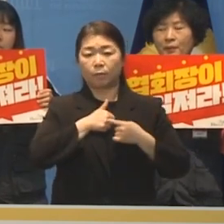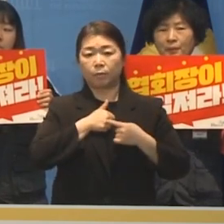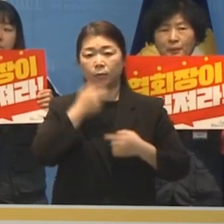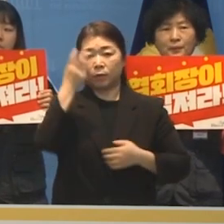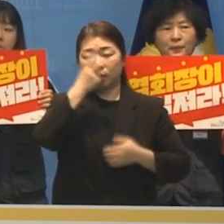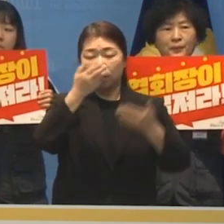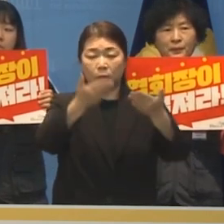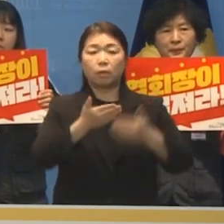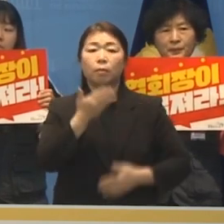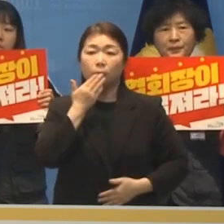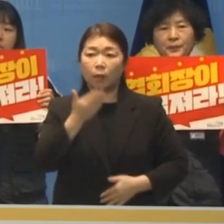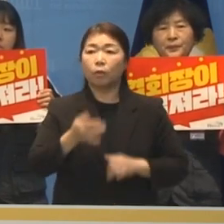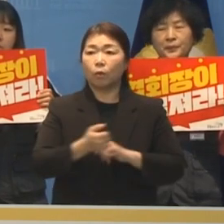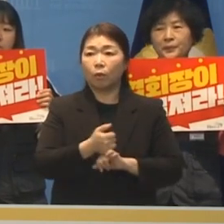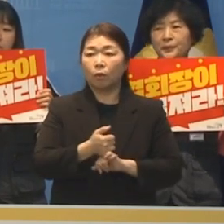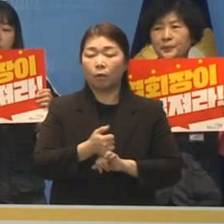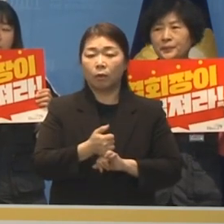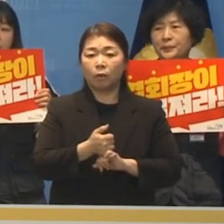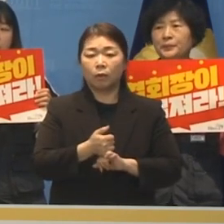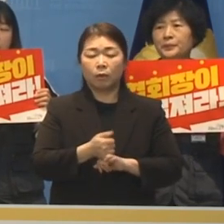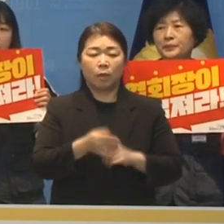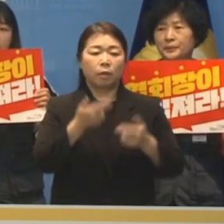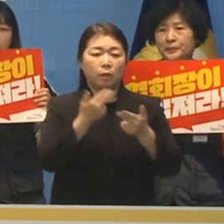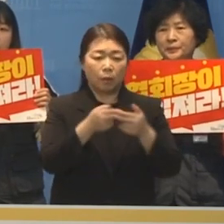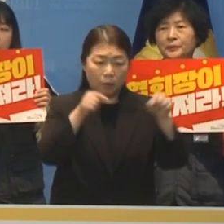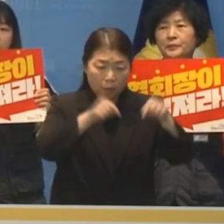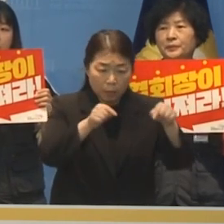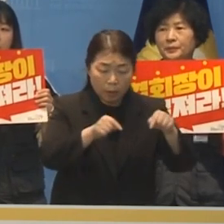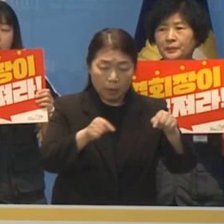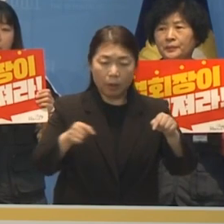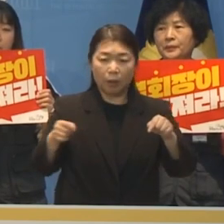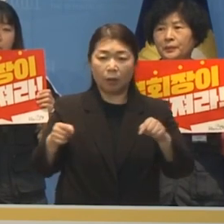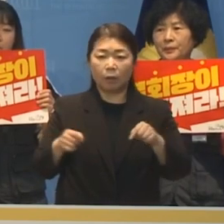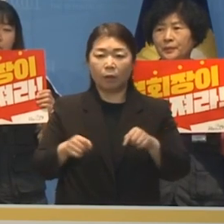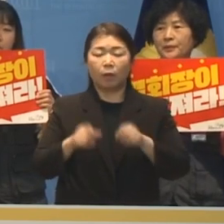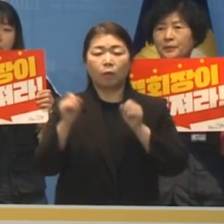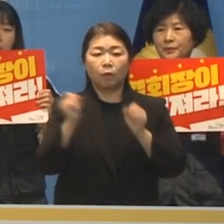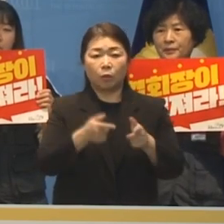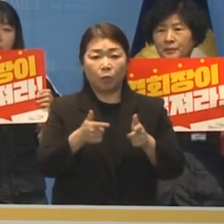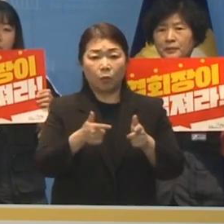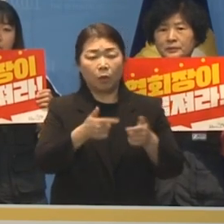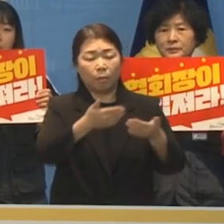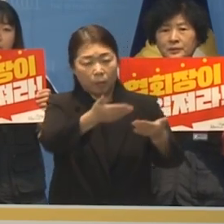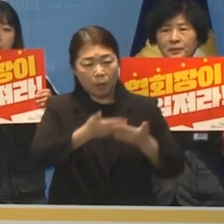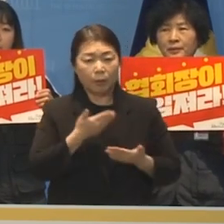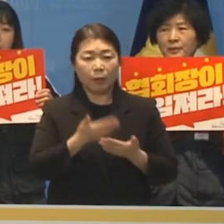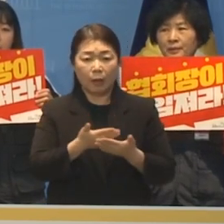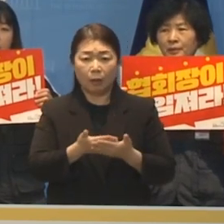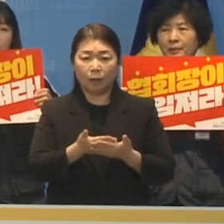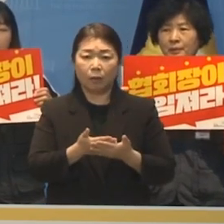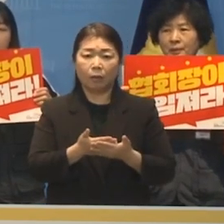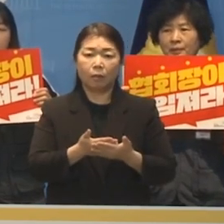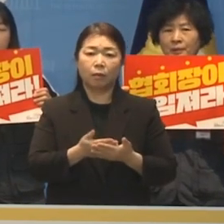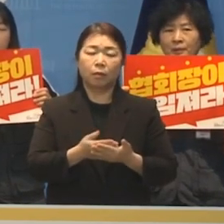수 있도록 균형 있는 협의와 협상의 기회를 보장해 달라는 것입니다.